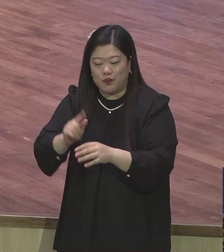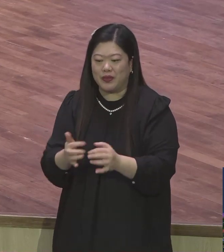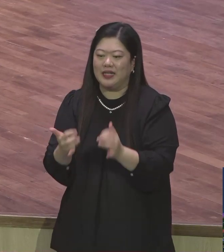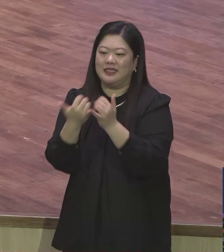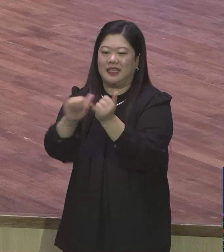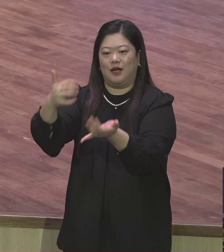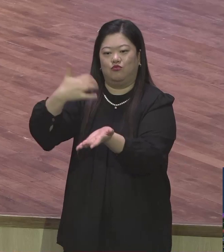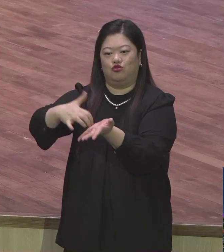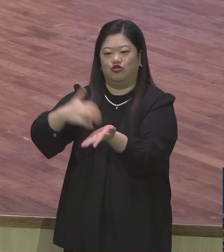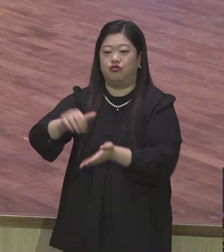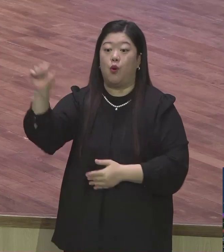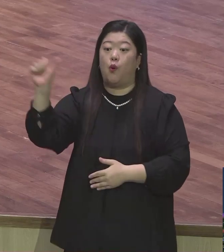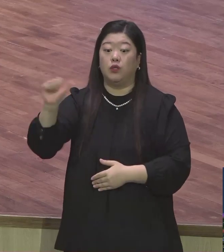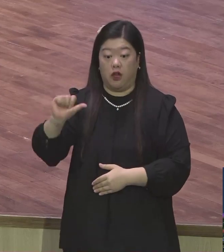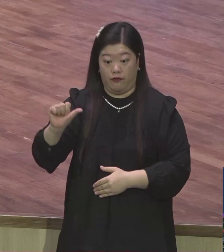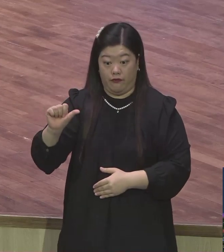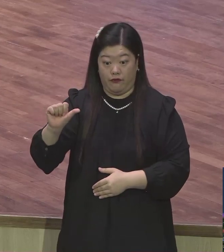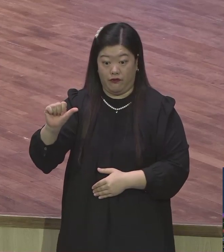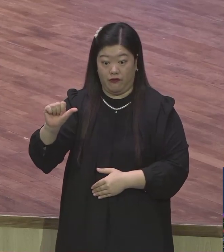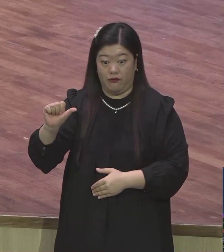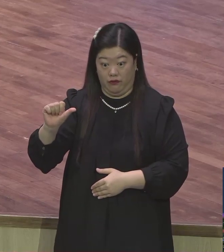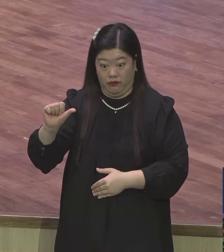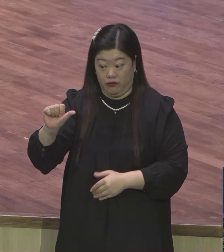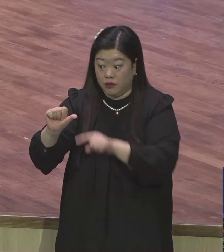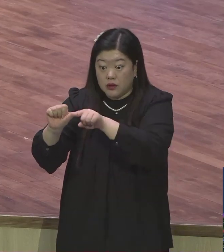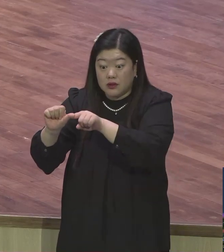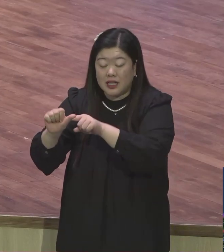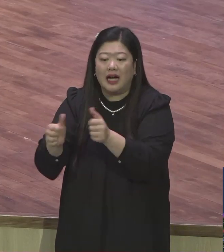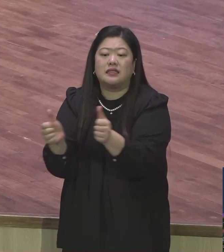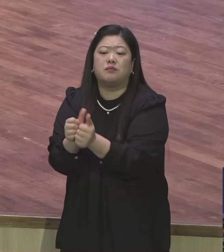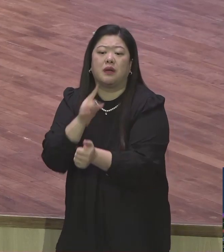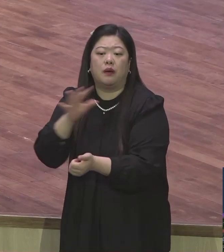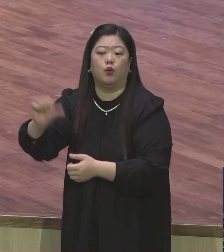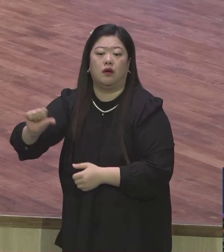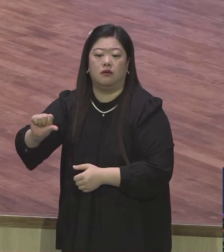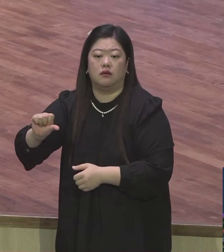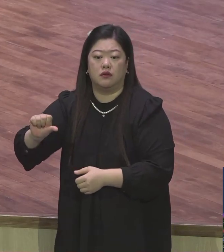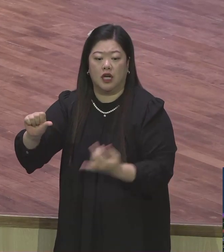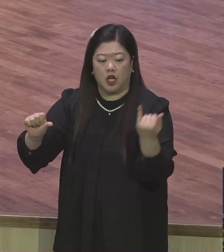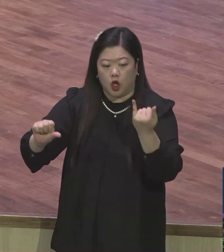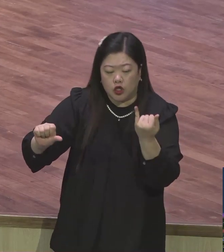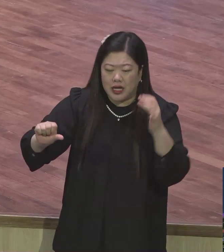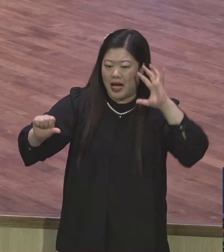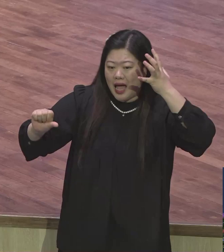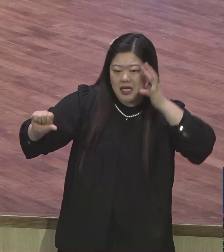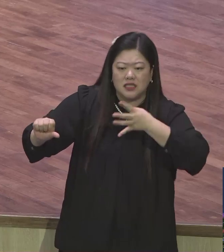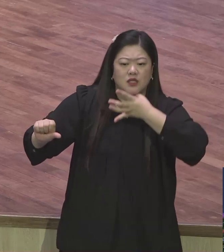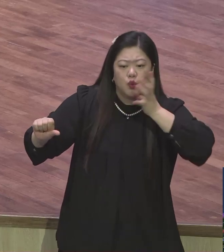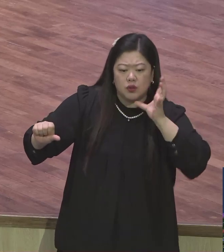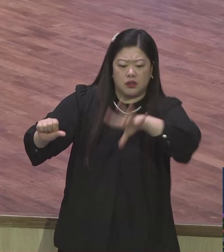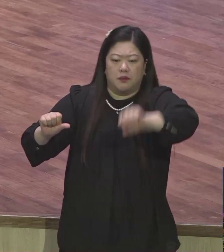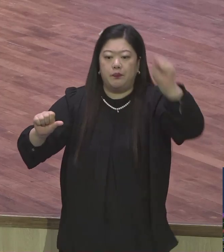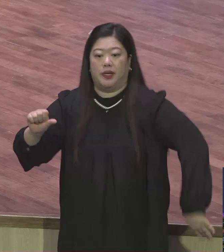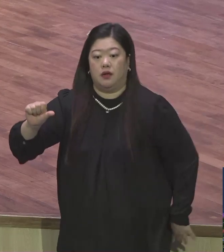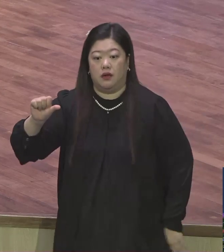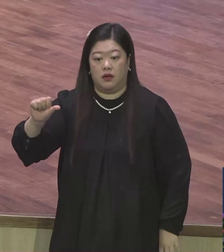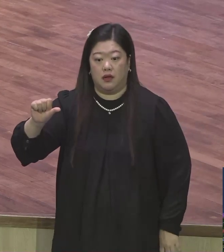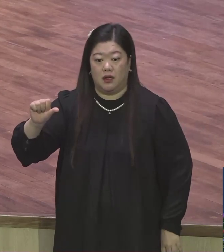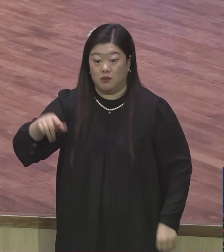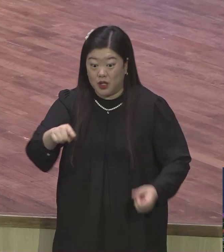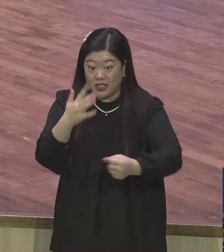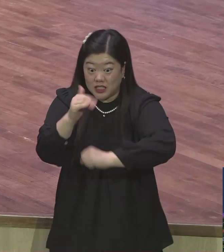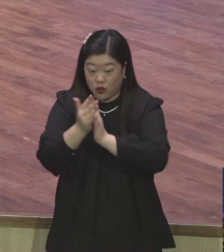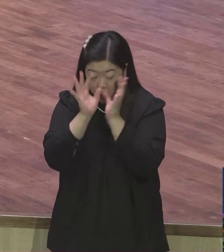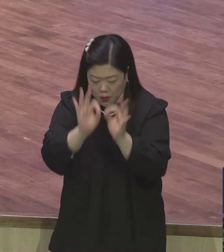살리는데요, 여자들, 아이들은 넣지도 않고 어른들, 남자만 숫자를 살렸다니까. 성경에 나온 인물들은 성경에 뭐 120명 모였다,